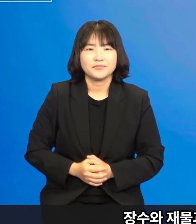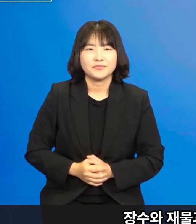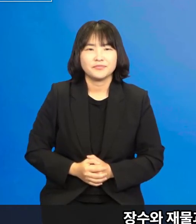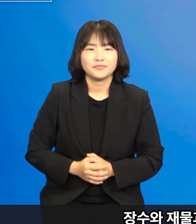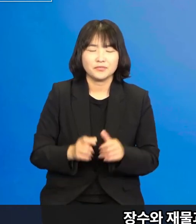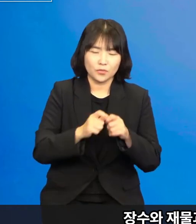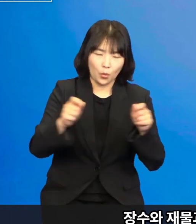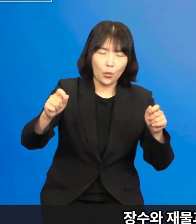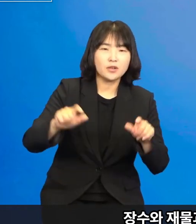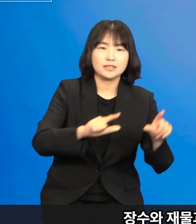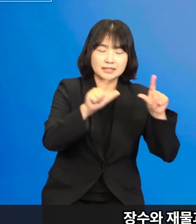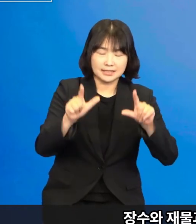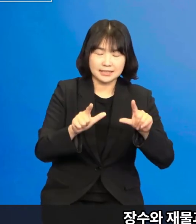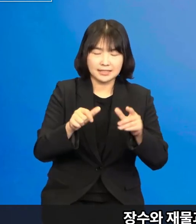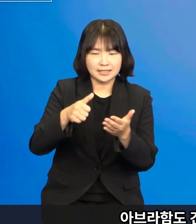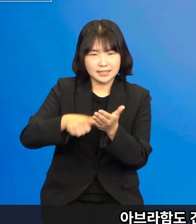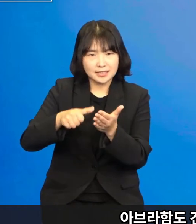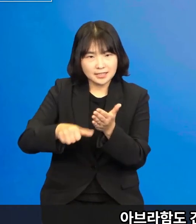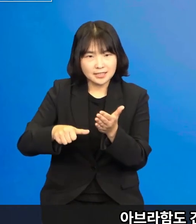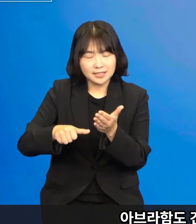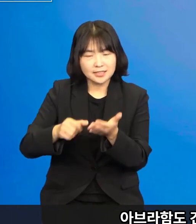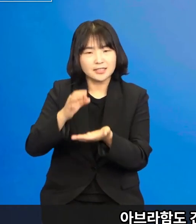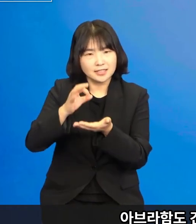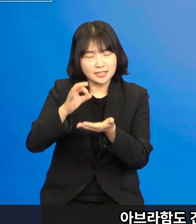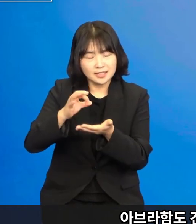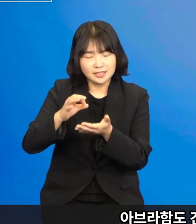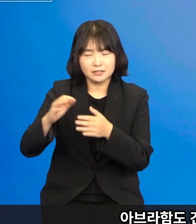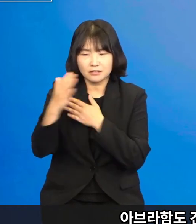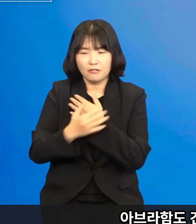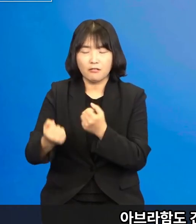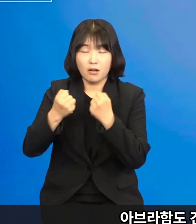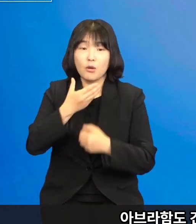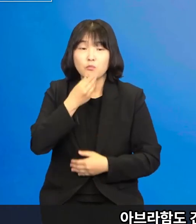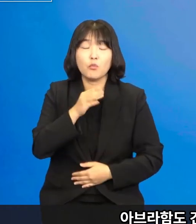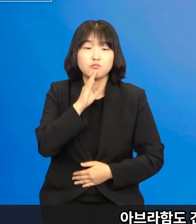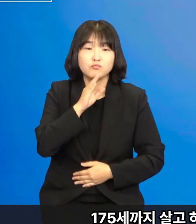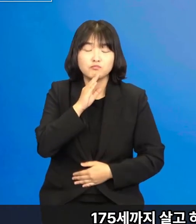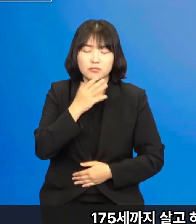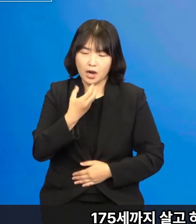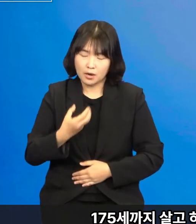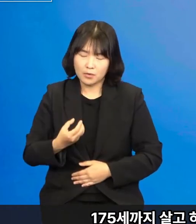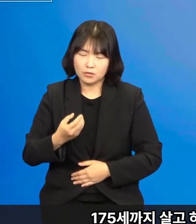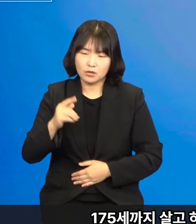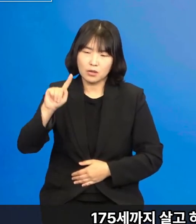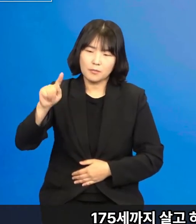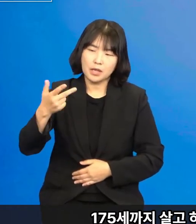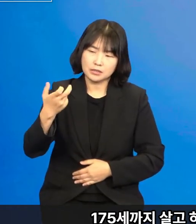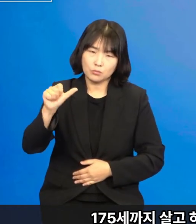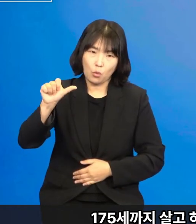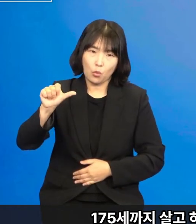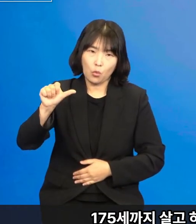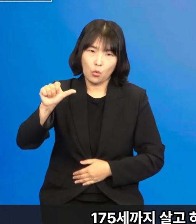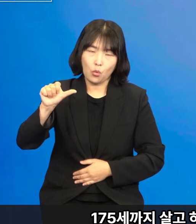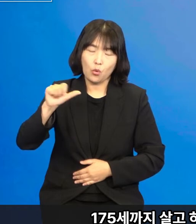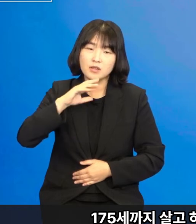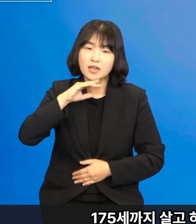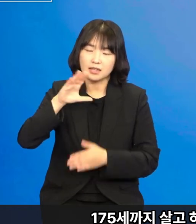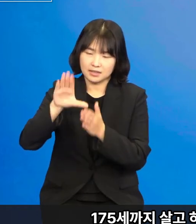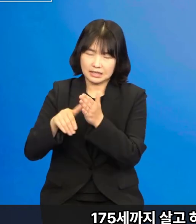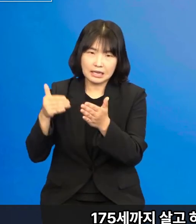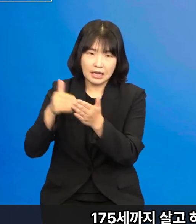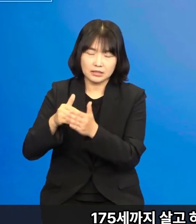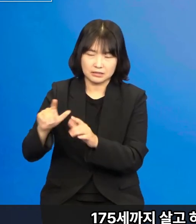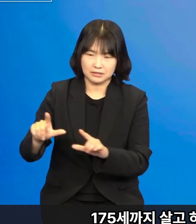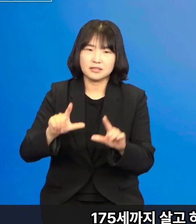장수와 재물과 건강, 물론 복입니다. 아브라함도 건강했고 장수했습니다. 175세까지